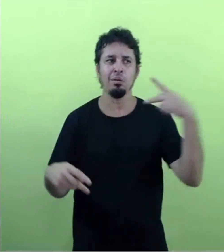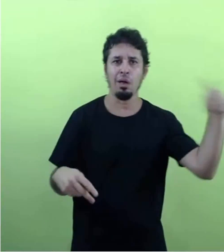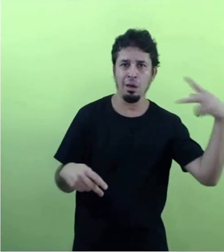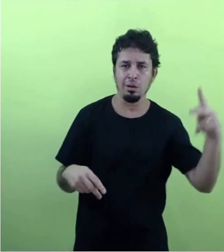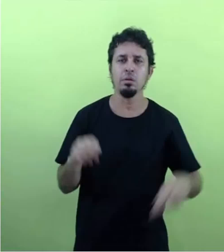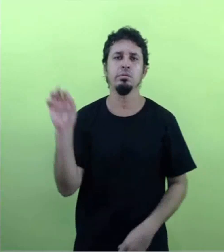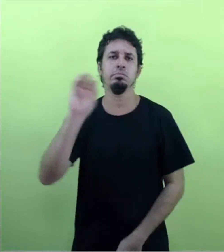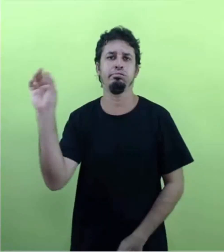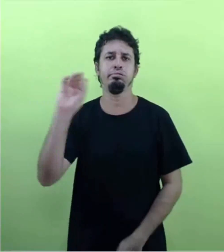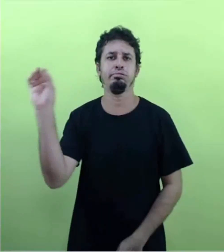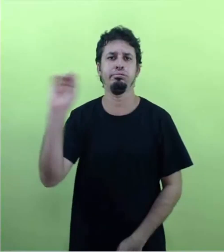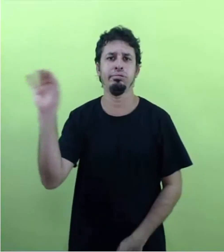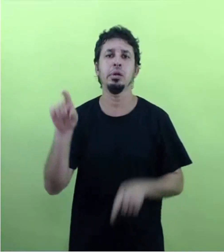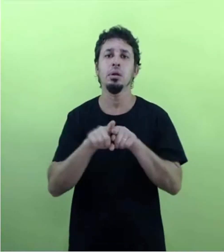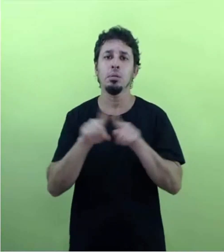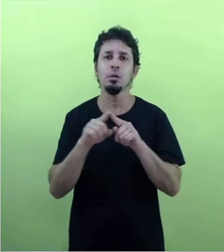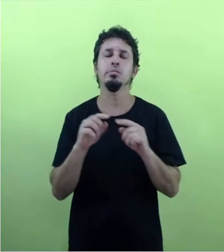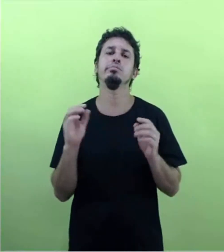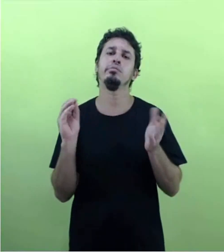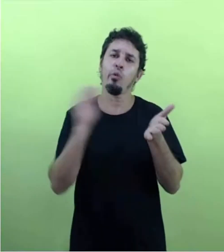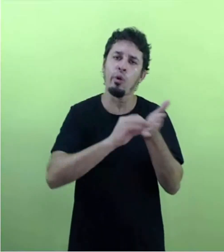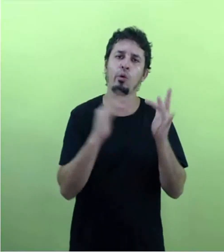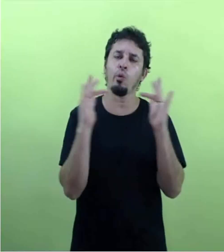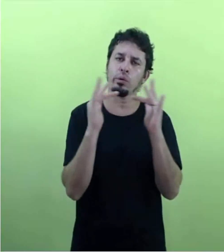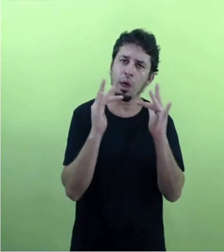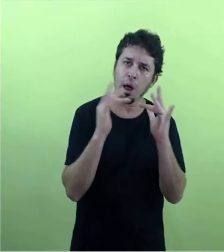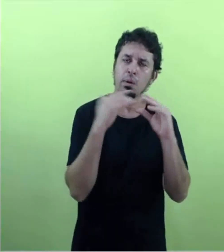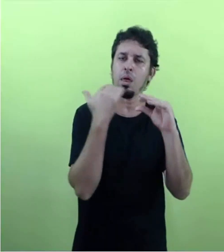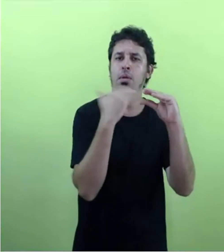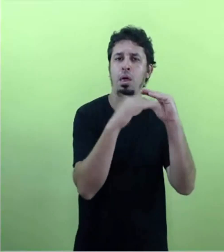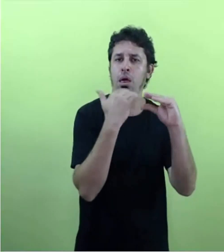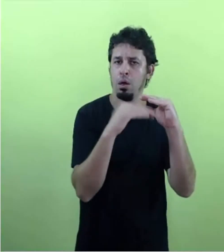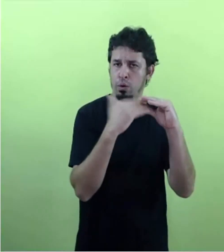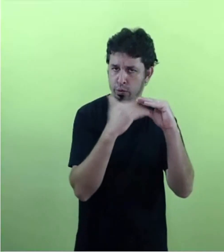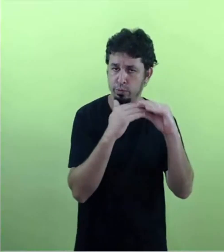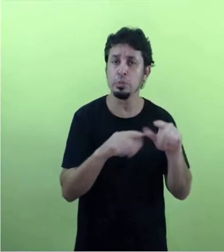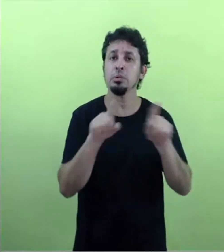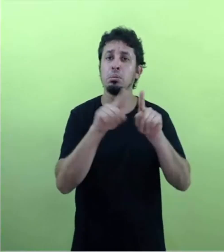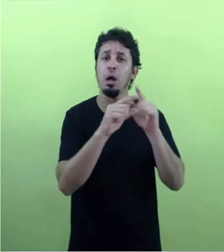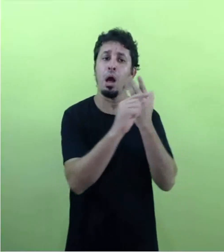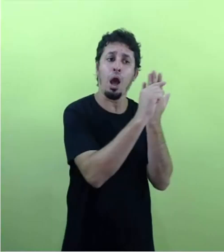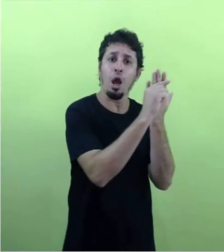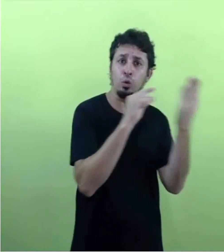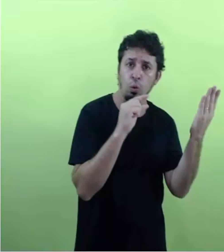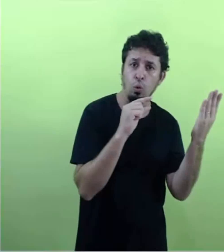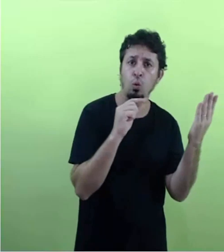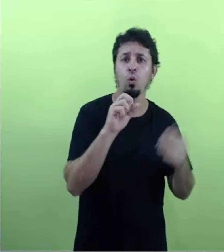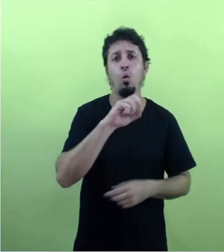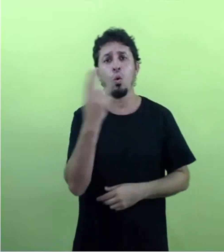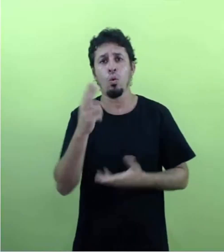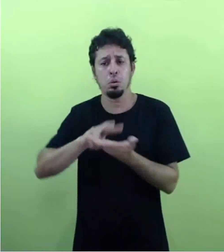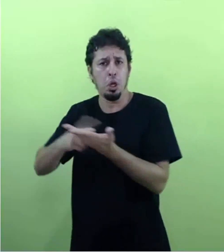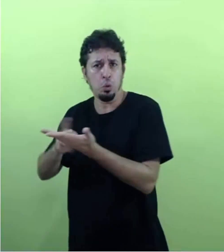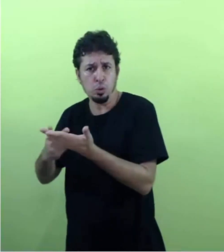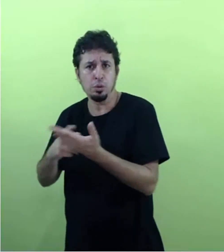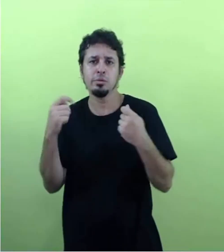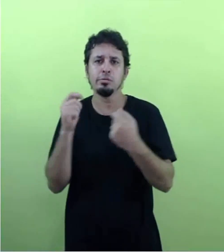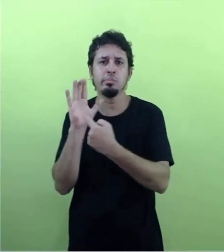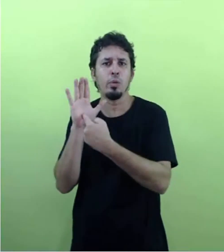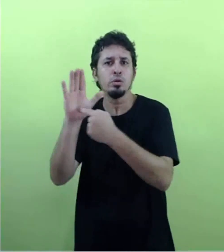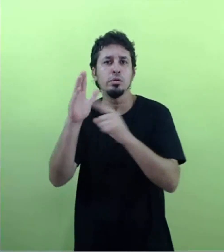do autor ou tradutor e o contato e-mail. Após apresentar o autor ou tradutor, deve-se